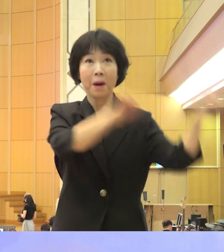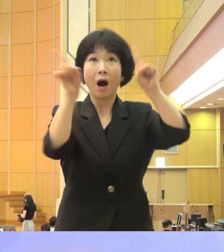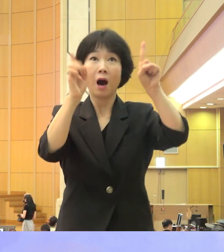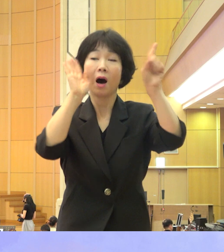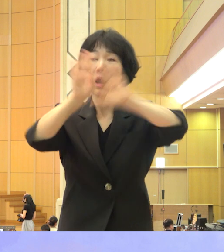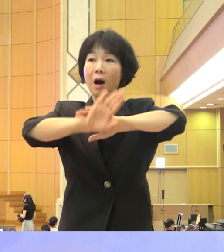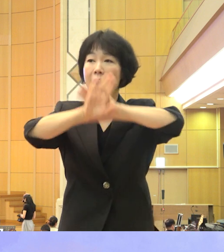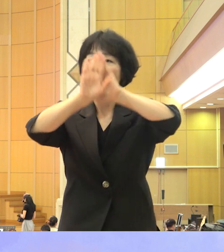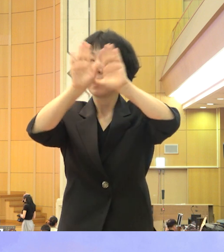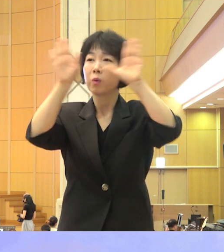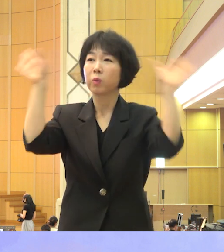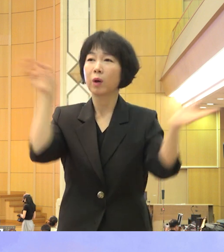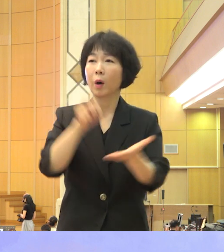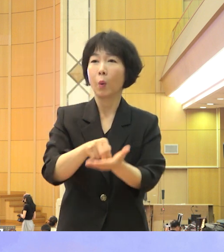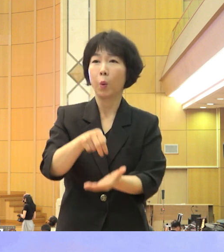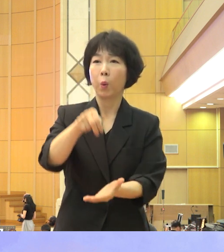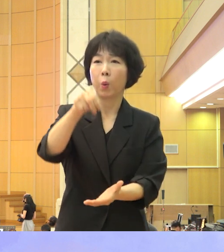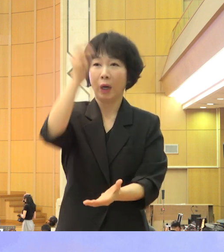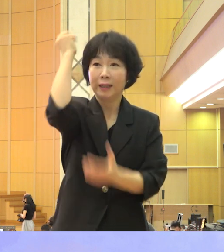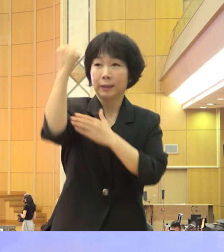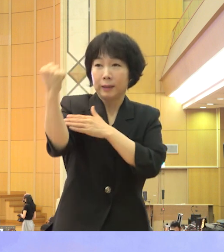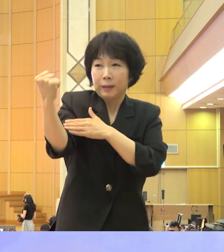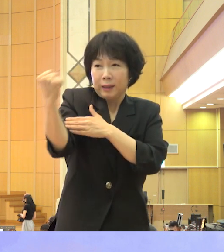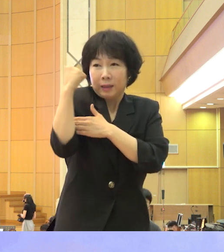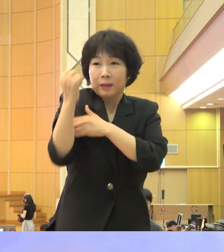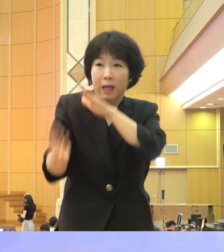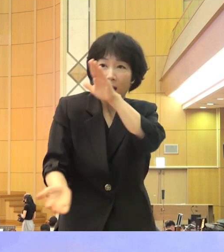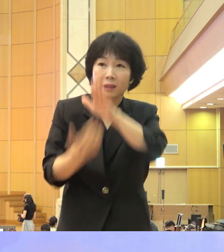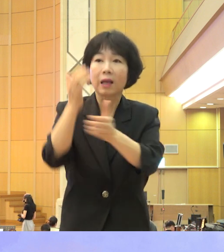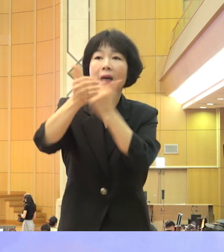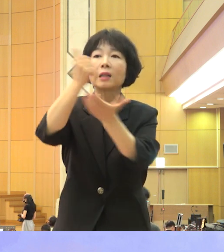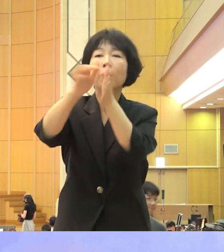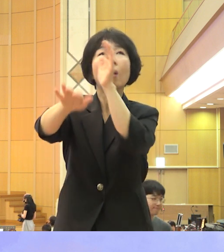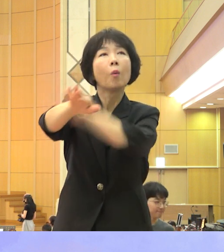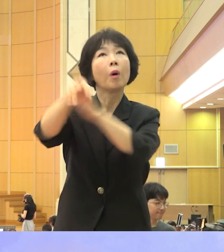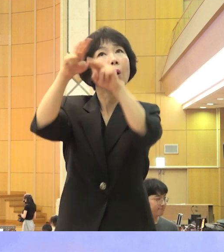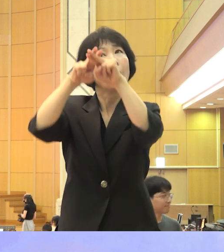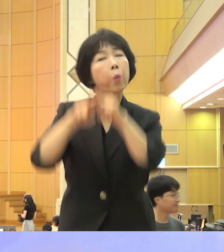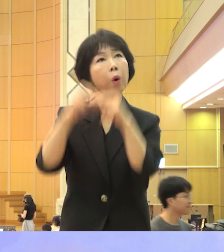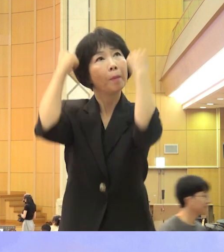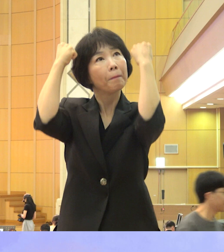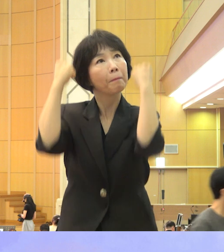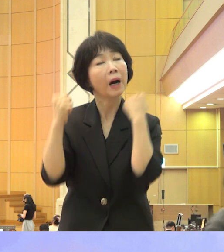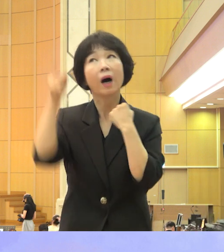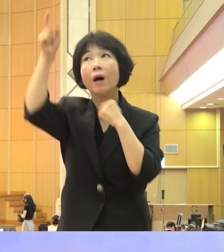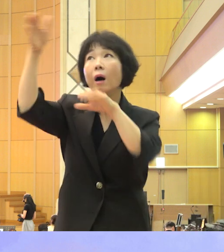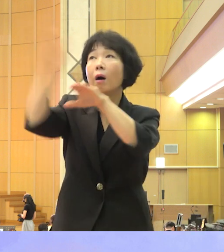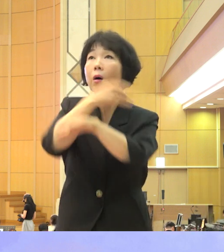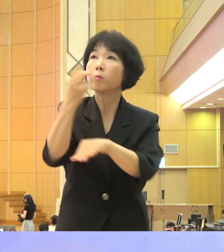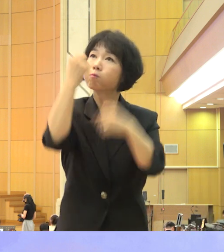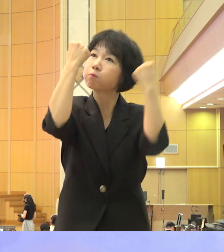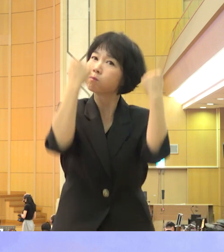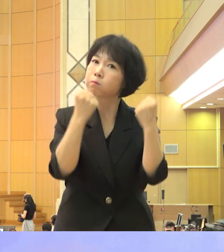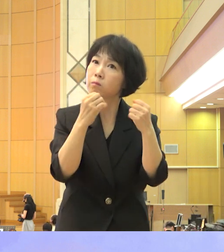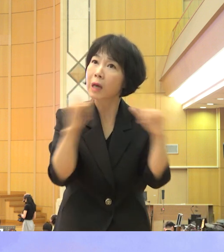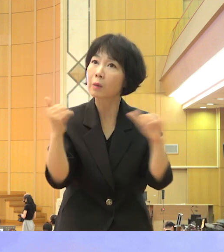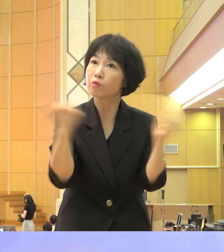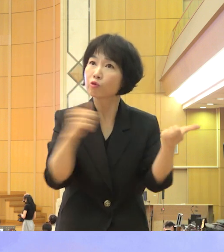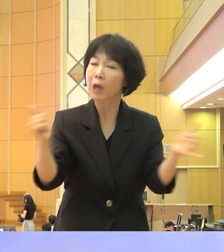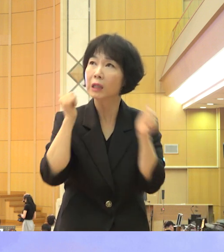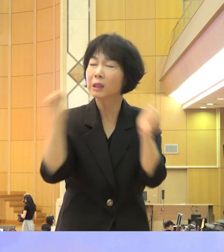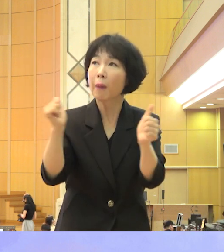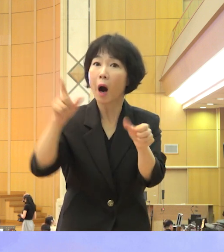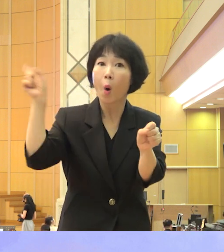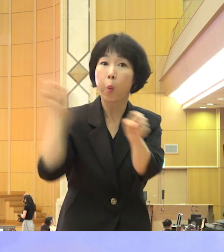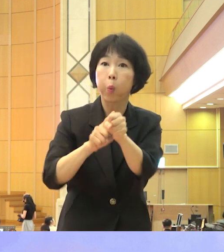다시 살아나시며 하늘에 오르사 전능하신 하나님 우편에 앉아 계시다가 저리로서 산자와